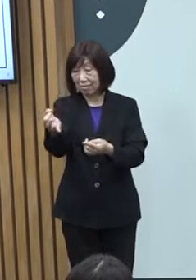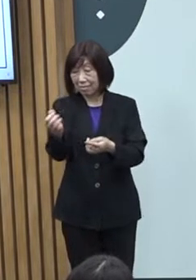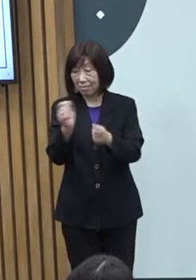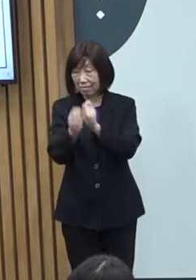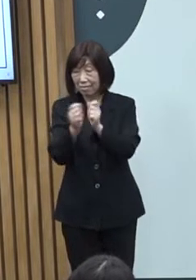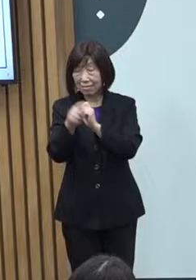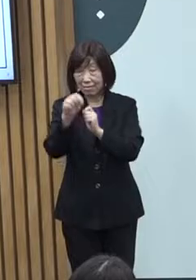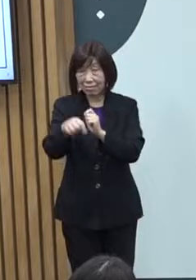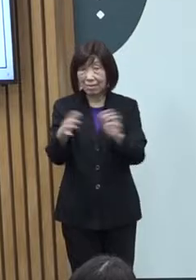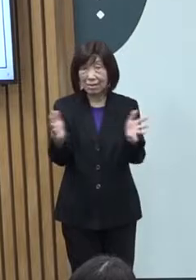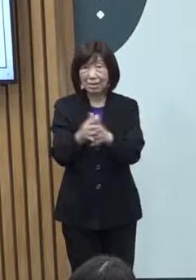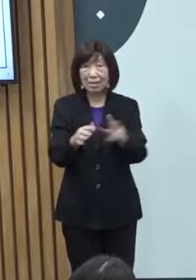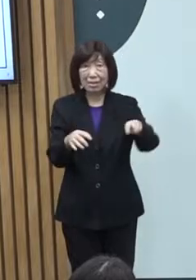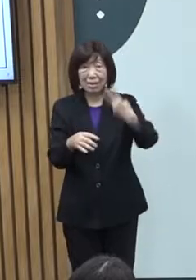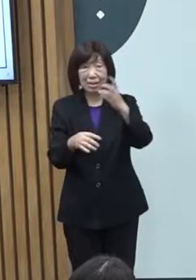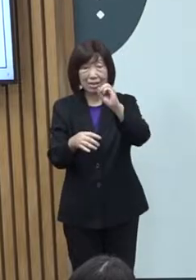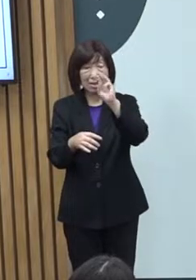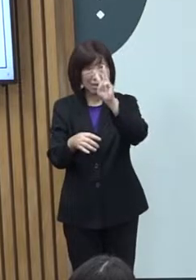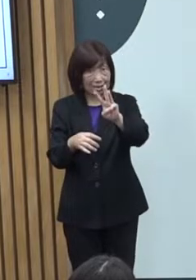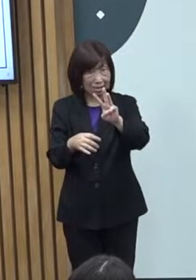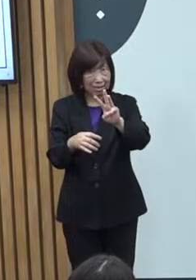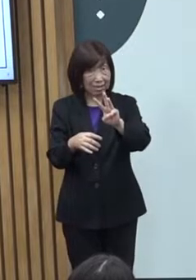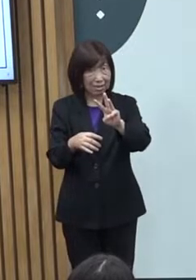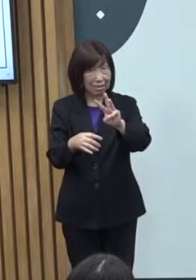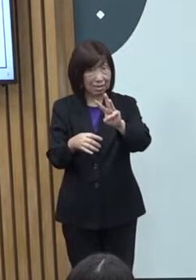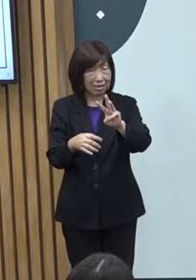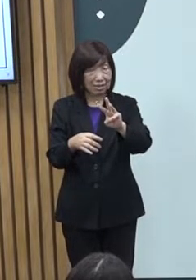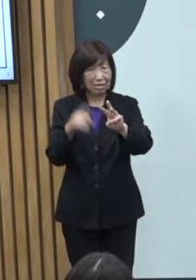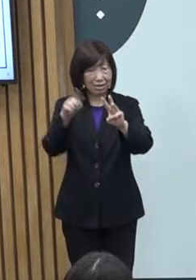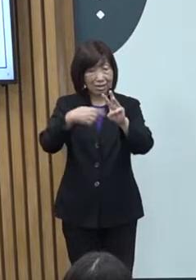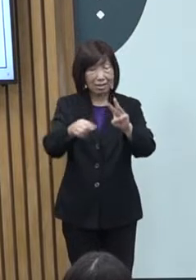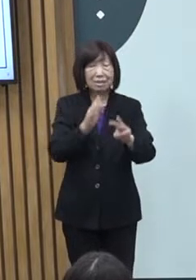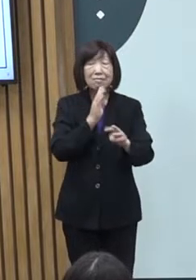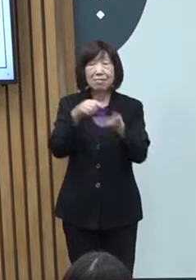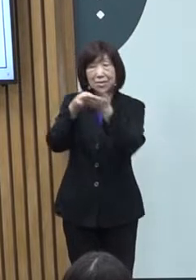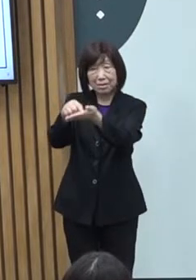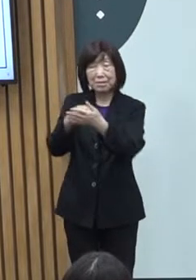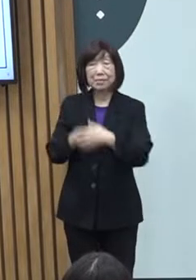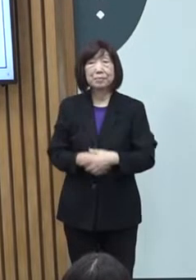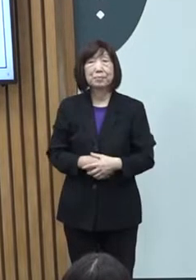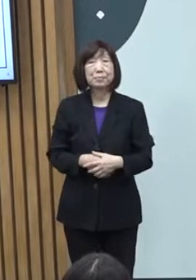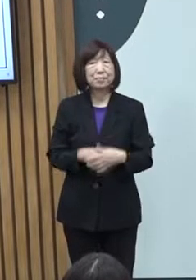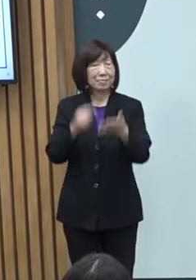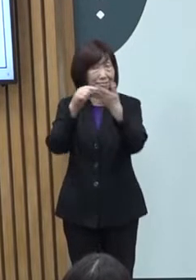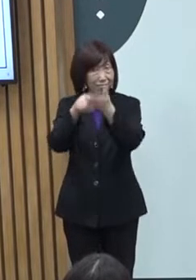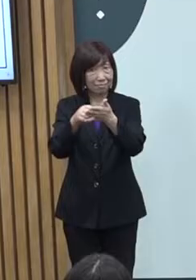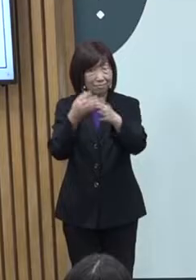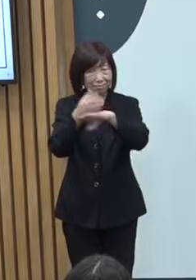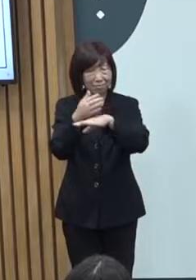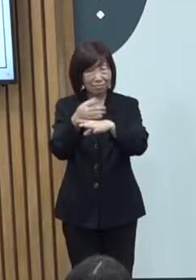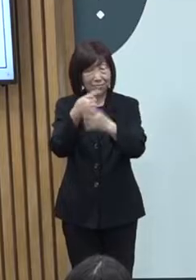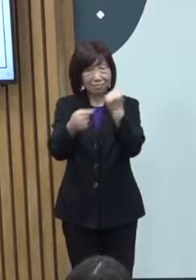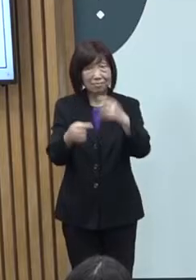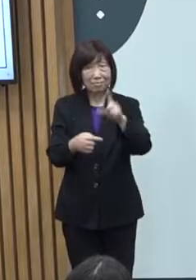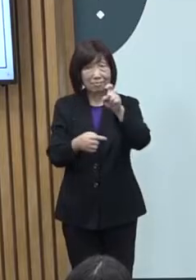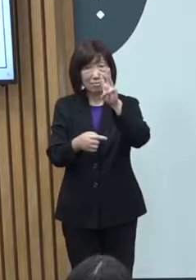分呢，总计有203位那个车主来申请 那申请的车辆数达